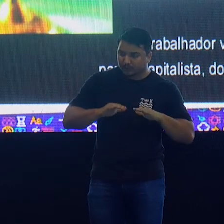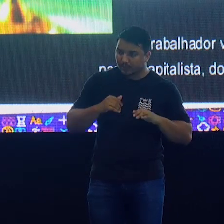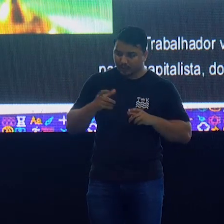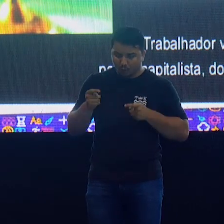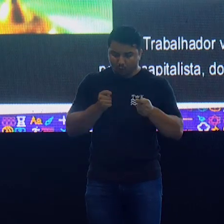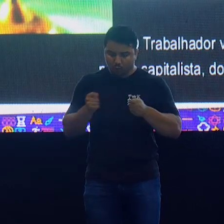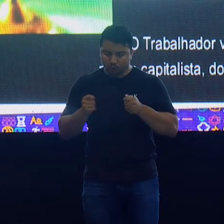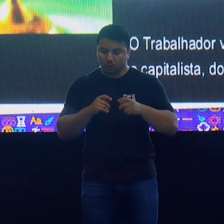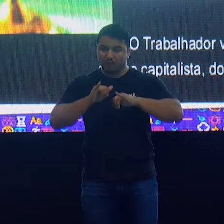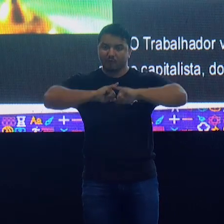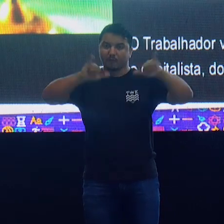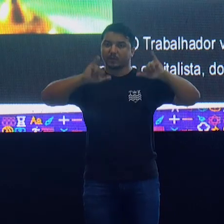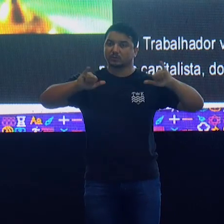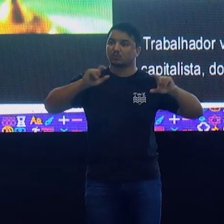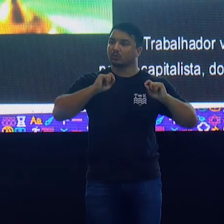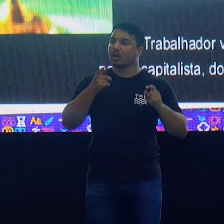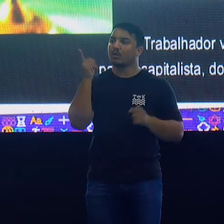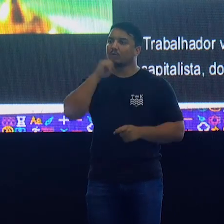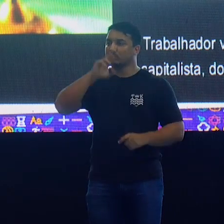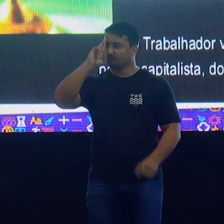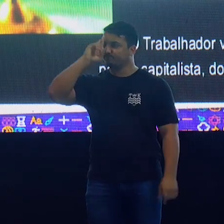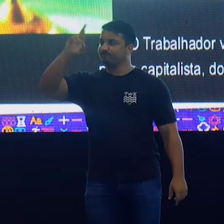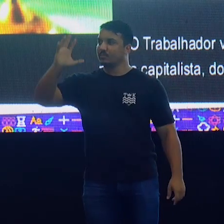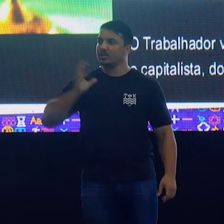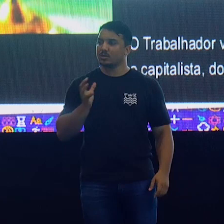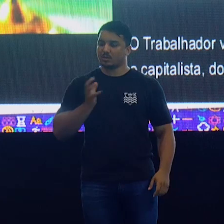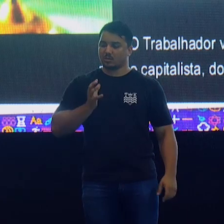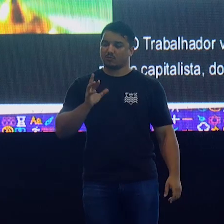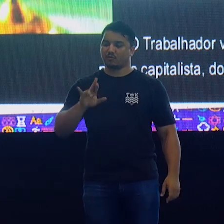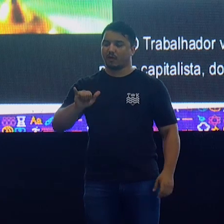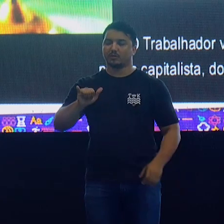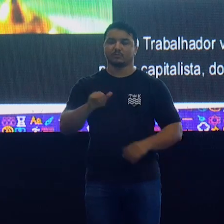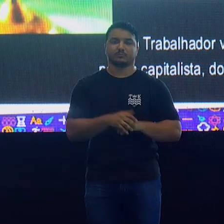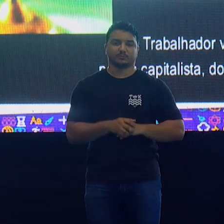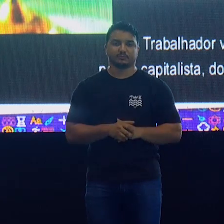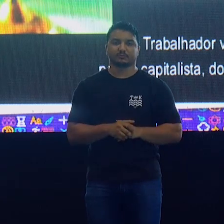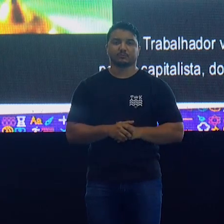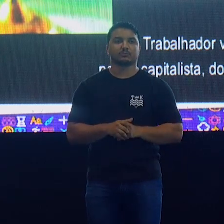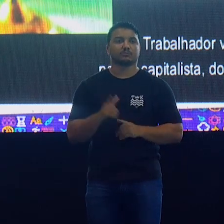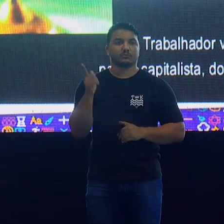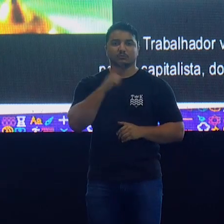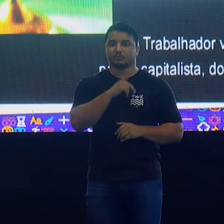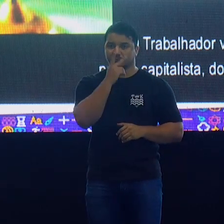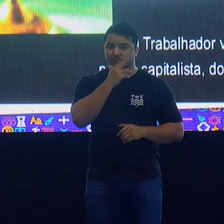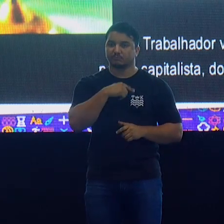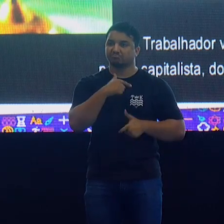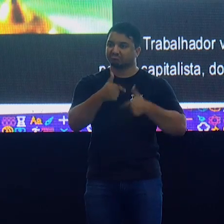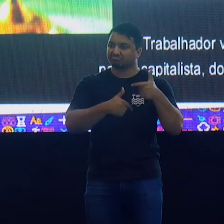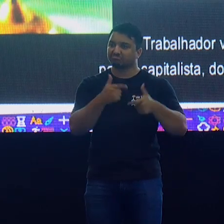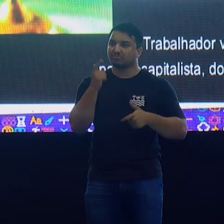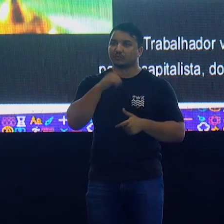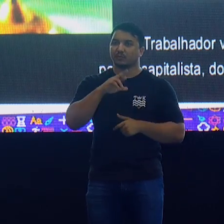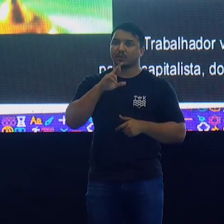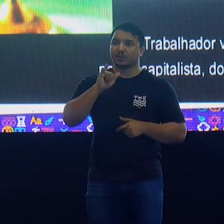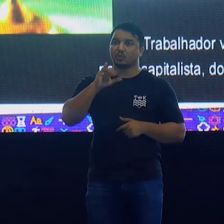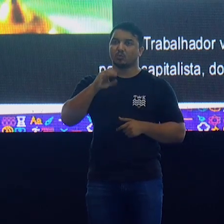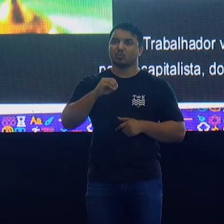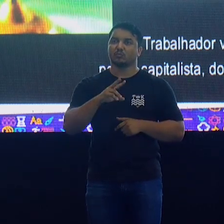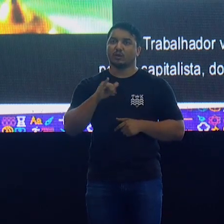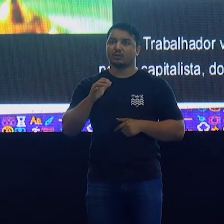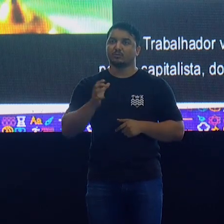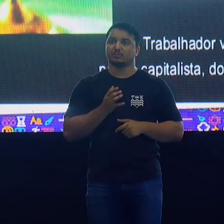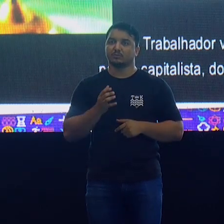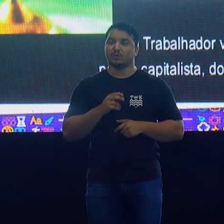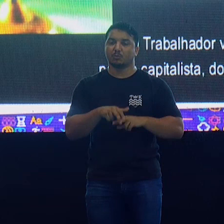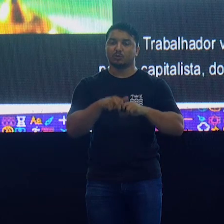tem controle da informação vai ter a possibilidade de gerar muita riqueza. É por isso que